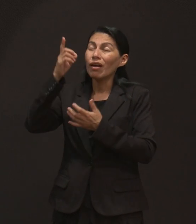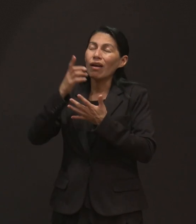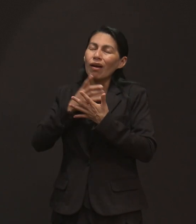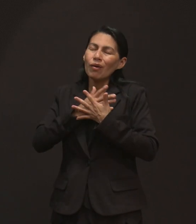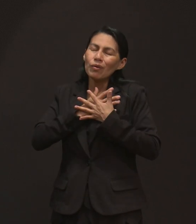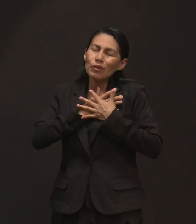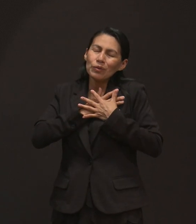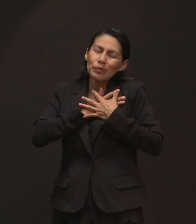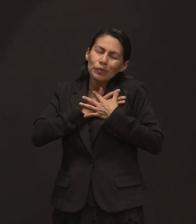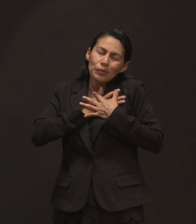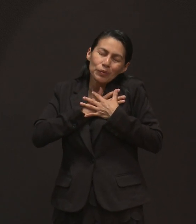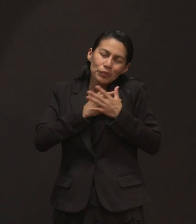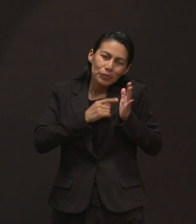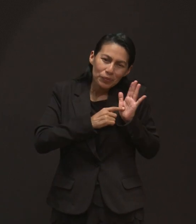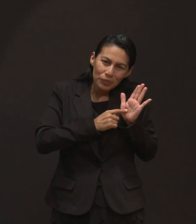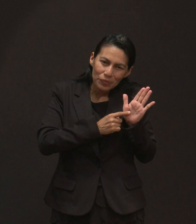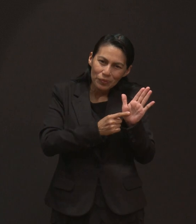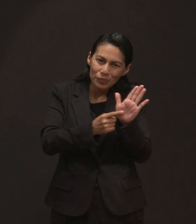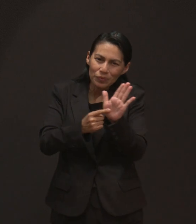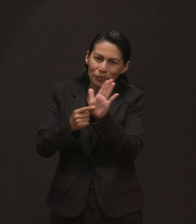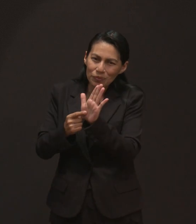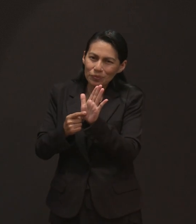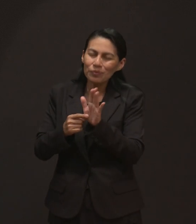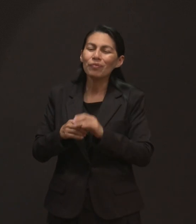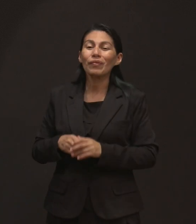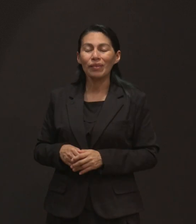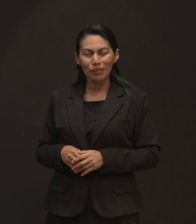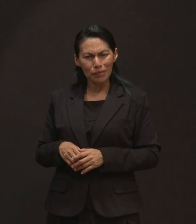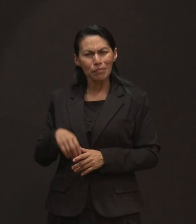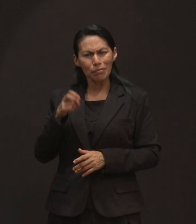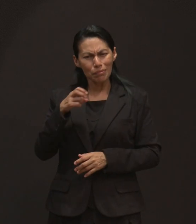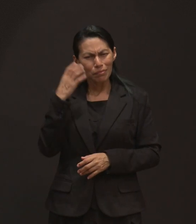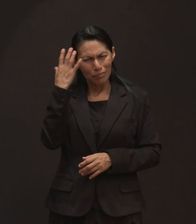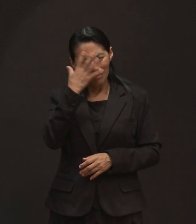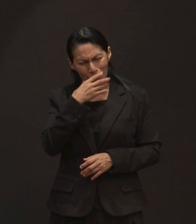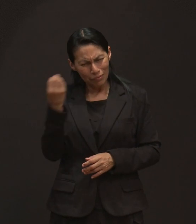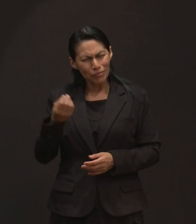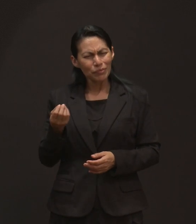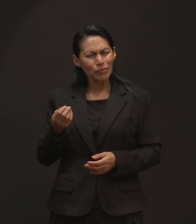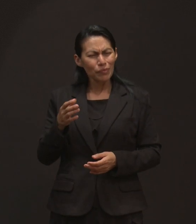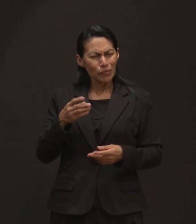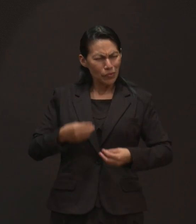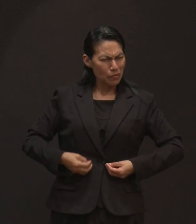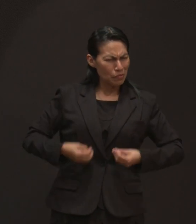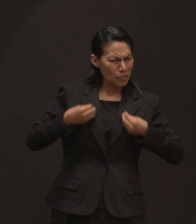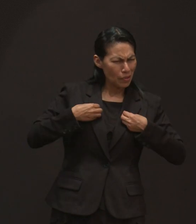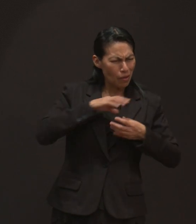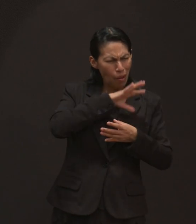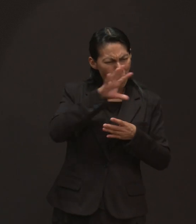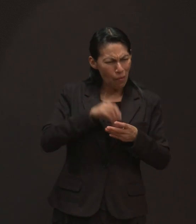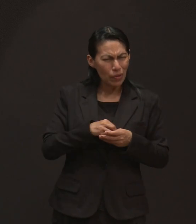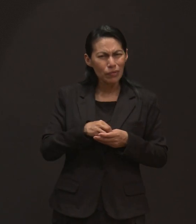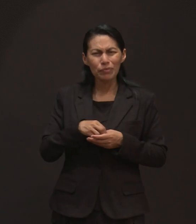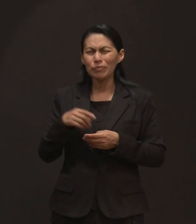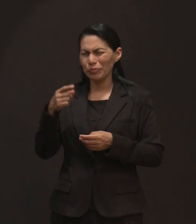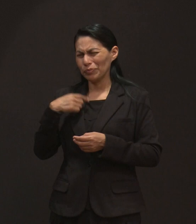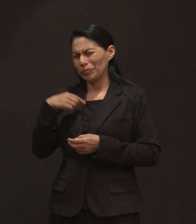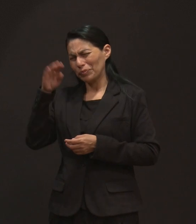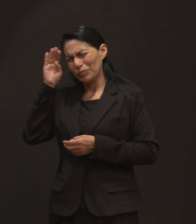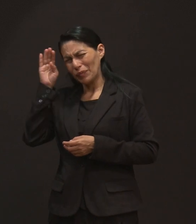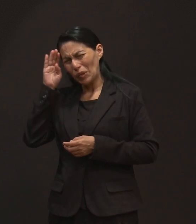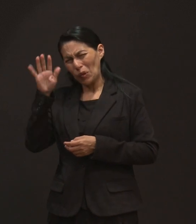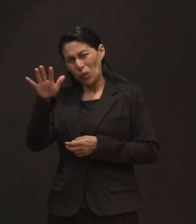se manifiesta el amor de Dios ahí. Amén. En todos los planos de la vida. Yo creo que todos